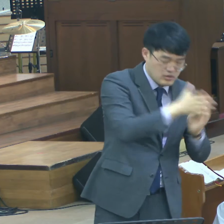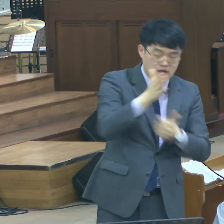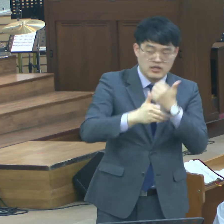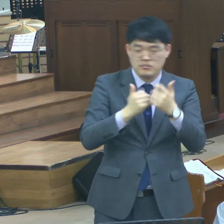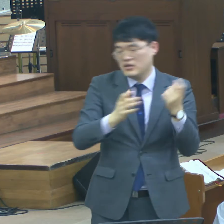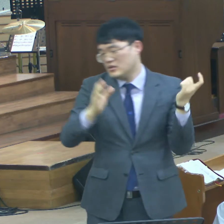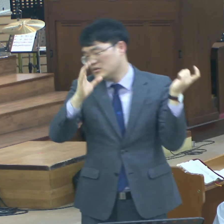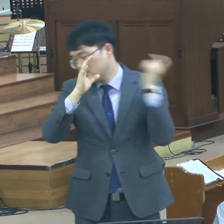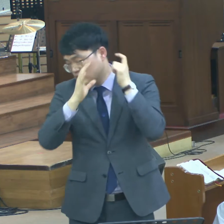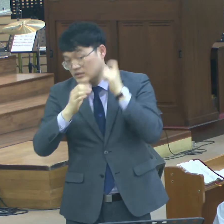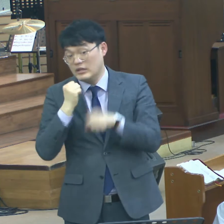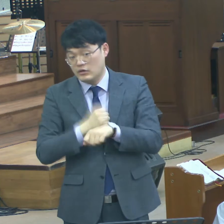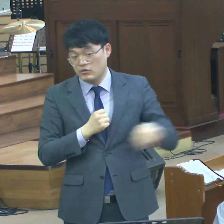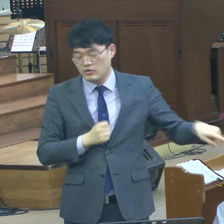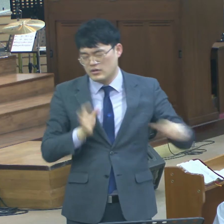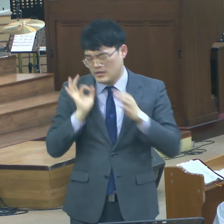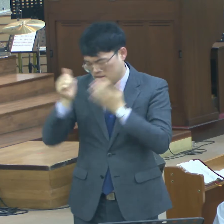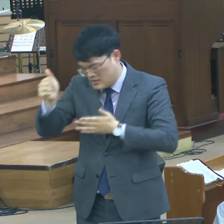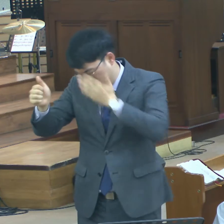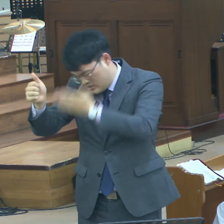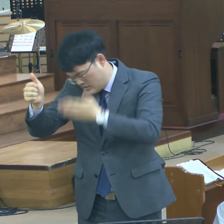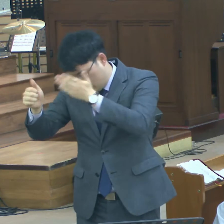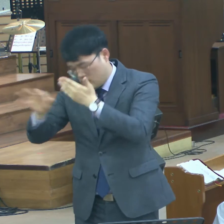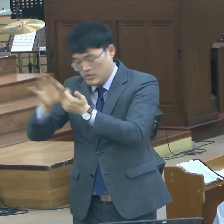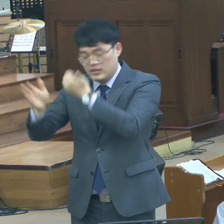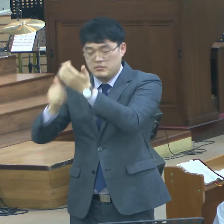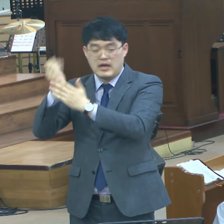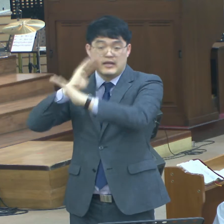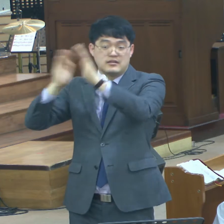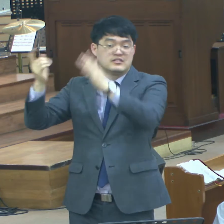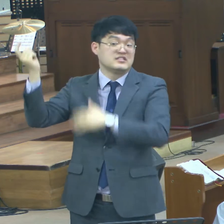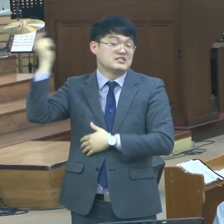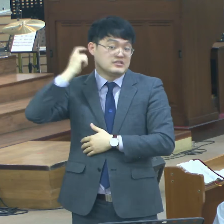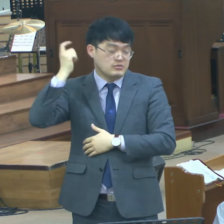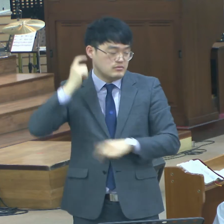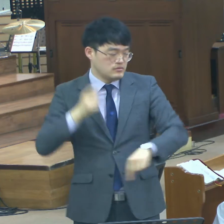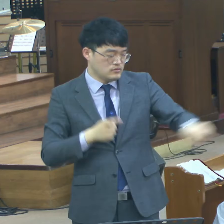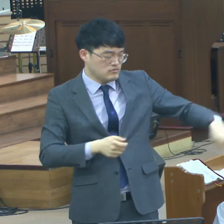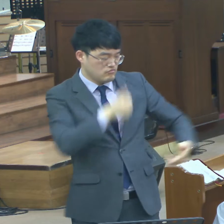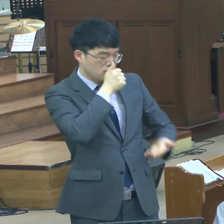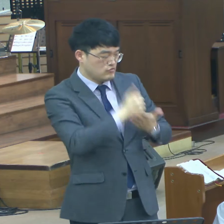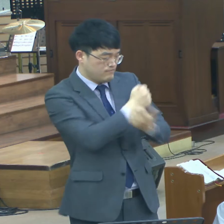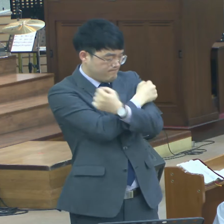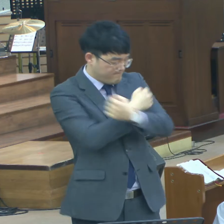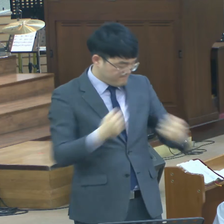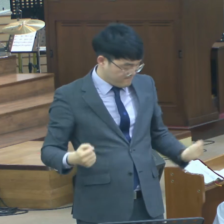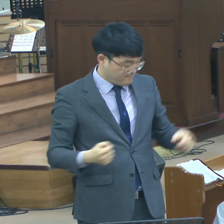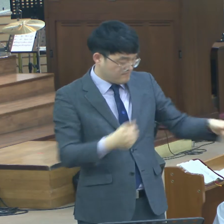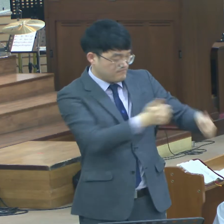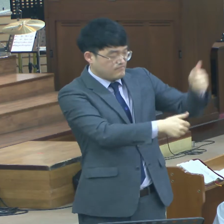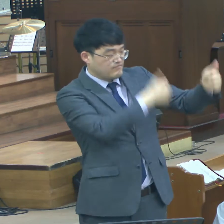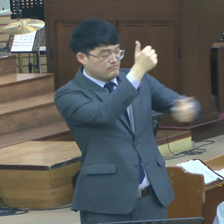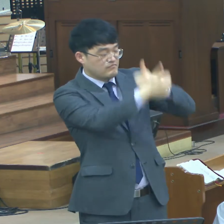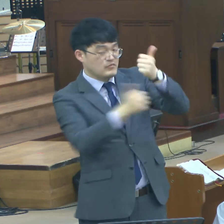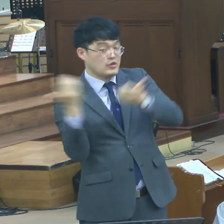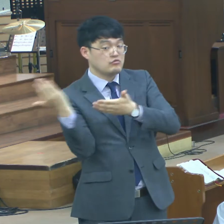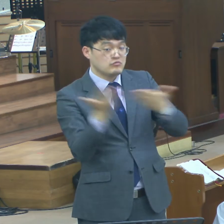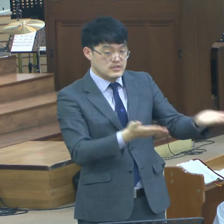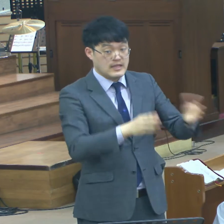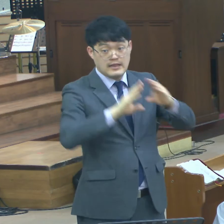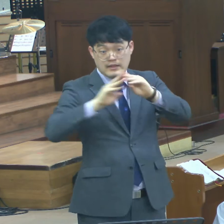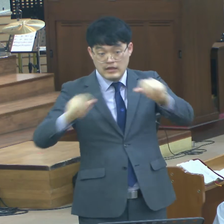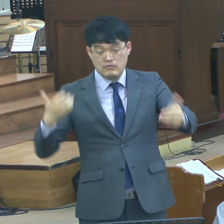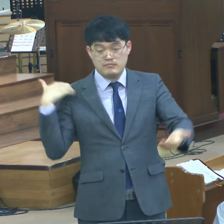주께 기도하며 간구하거든 주는 하늘에서 들으시고 주의 백성 이스라엘의 죄를 사하시고 그들의 조상들에게 주신